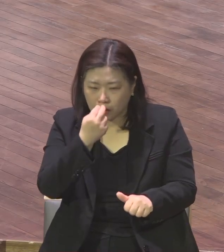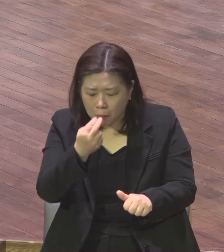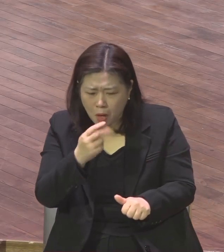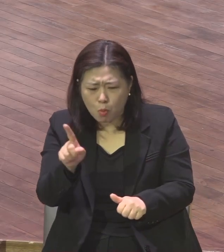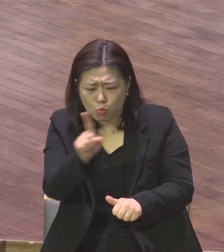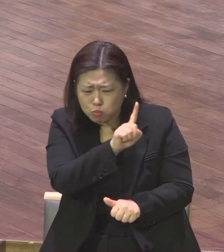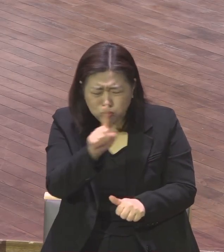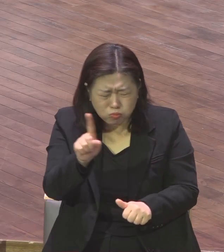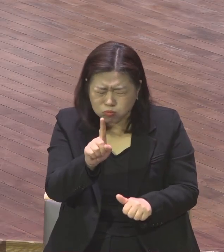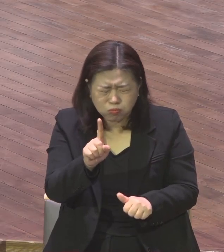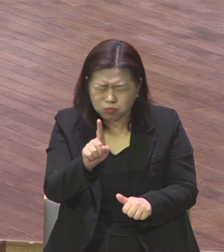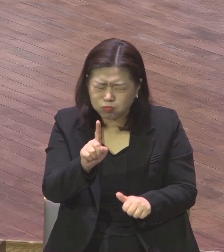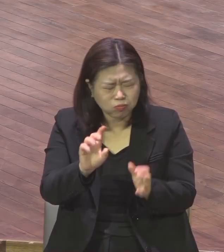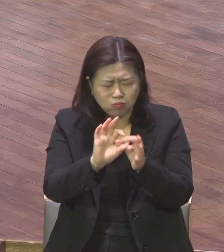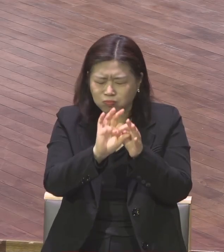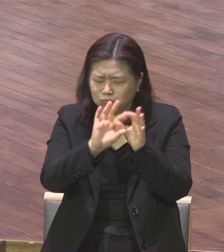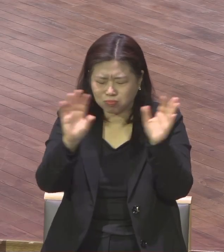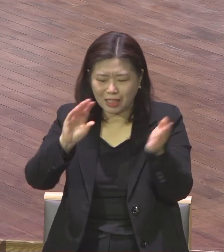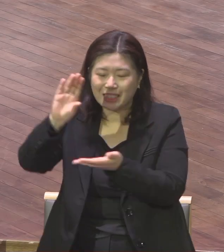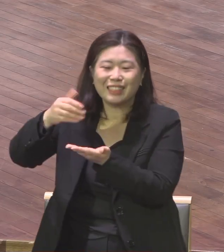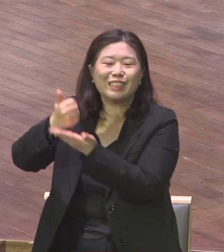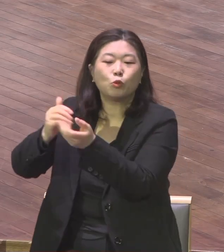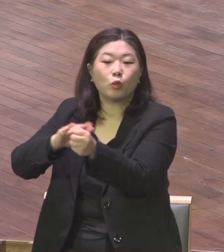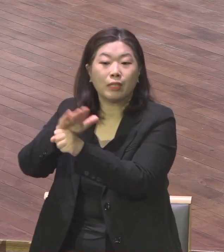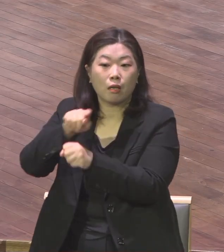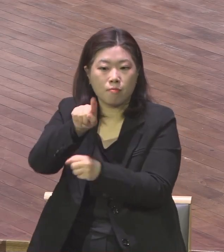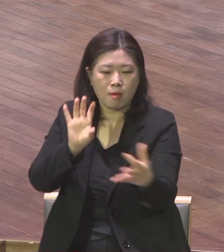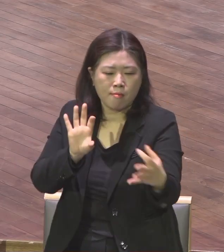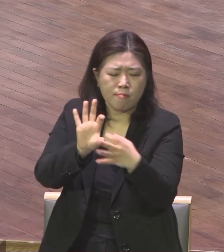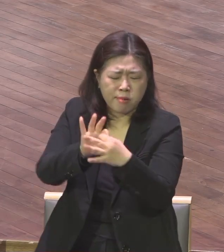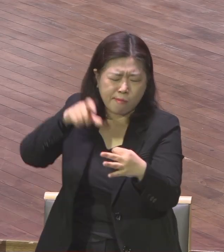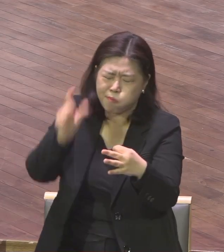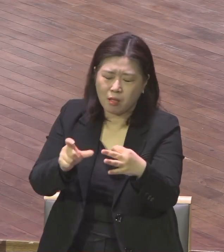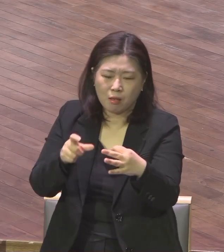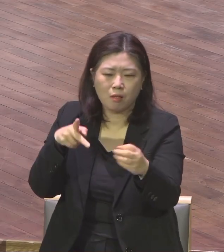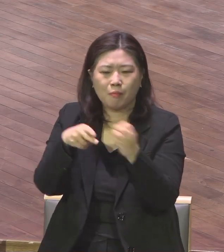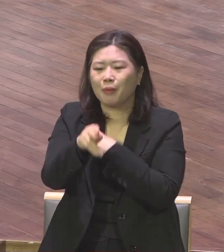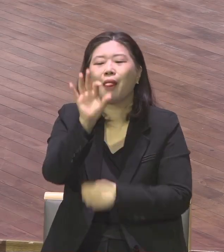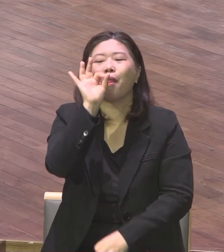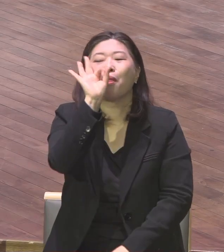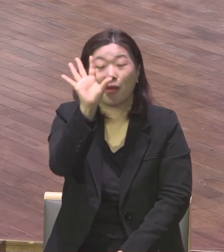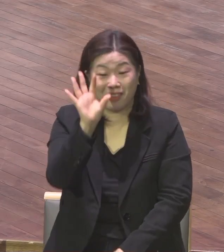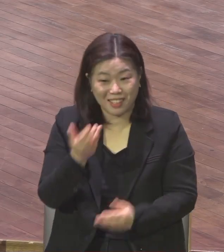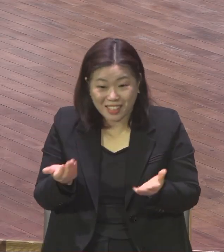그러나 그 어떤 것도 그리스도의 사랑에서 끊을 수 없으리라. 오늘